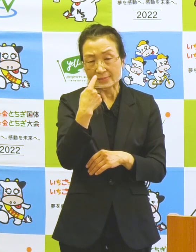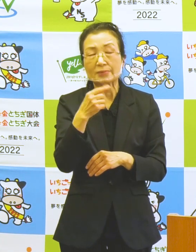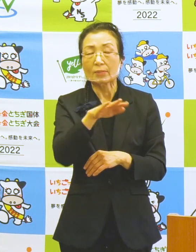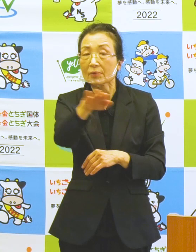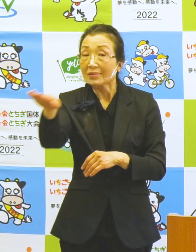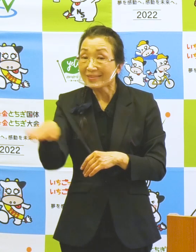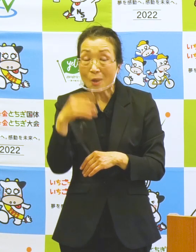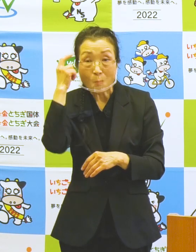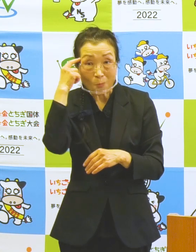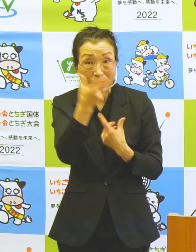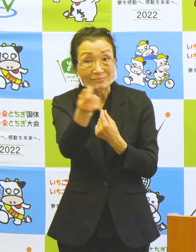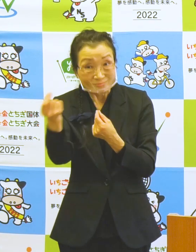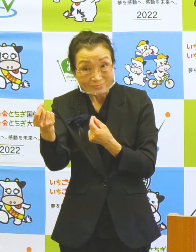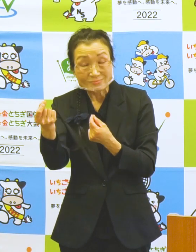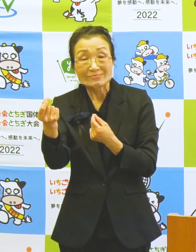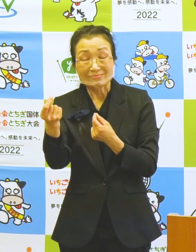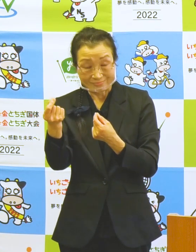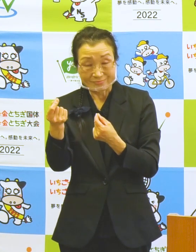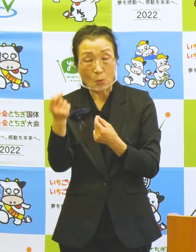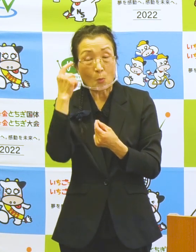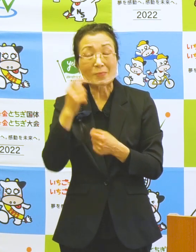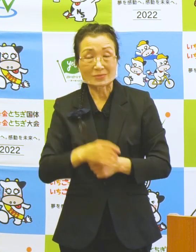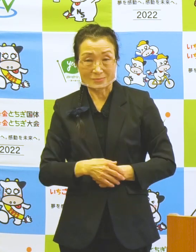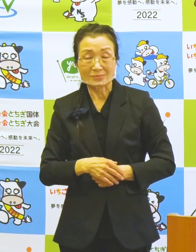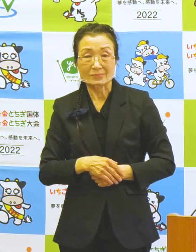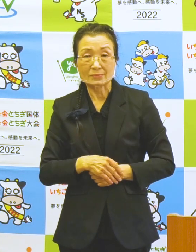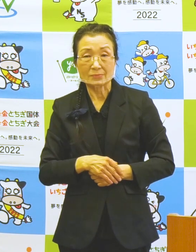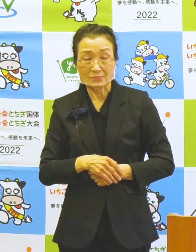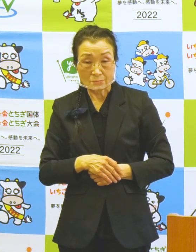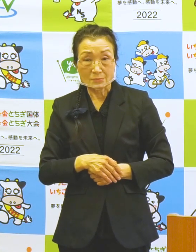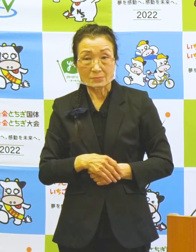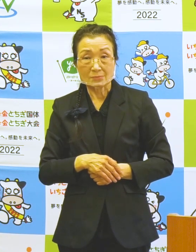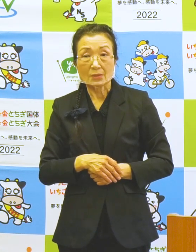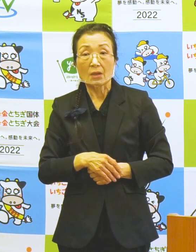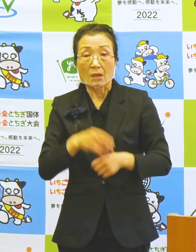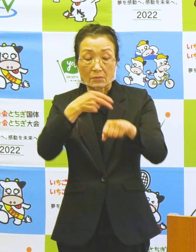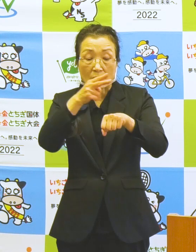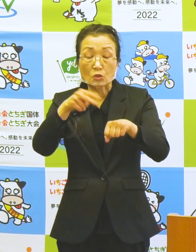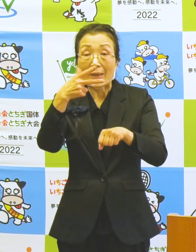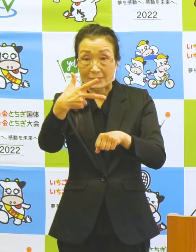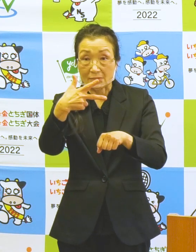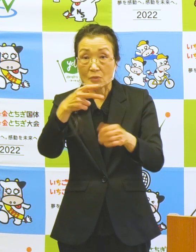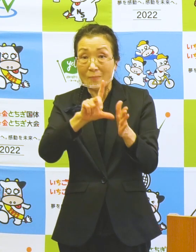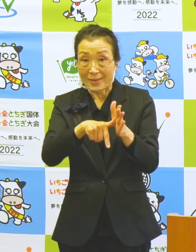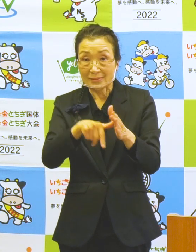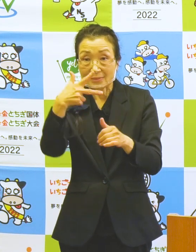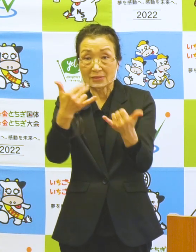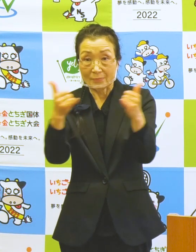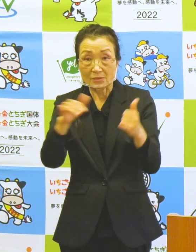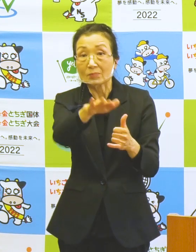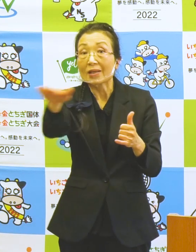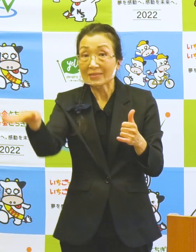なかなか身近に感じられない方もいらっしゃるかもしれません。そこで那須塩原市では、市民の方